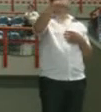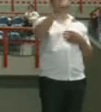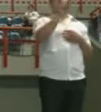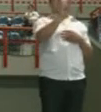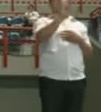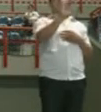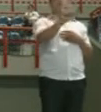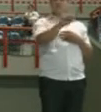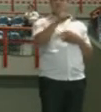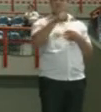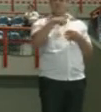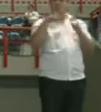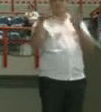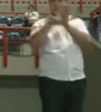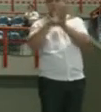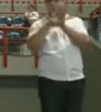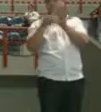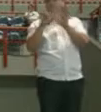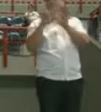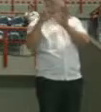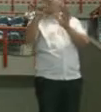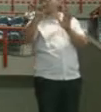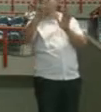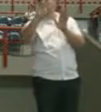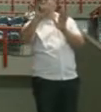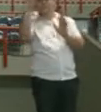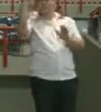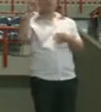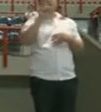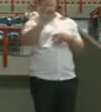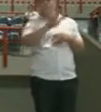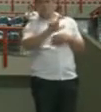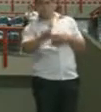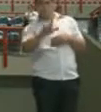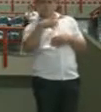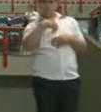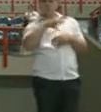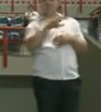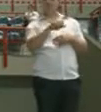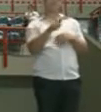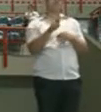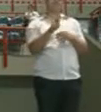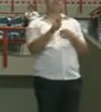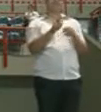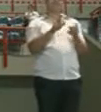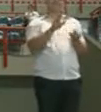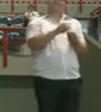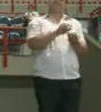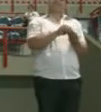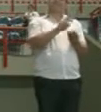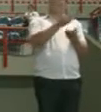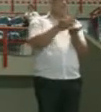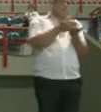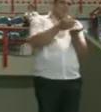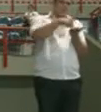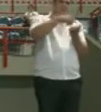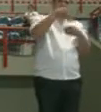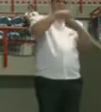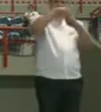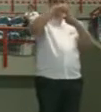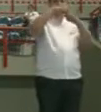sesmarias da família Dávila, no sul da Bahia, é pequena. Ela começa no sul da